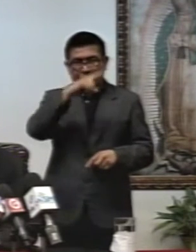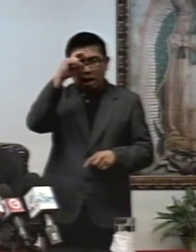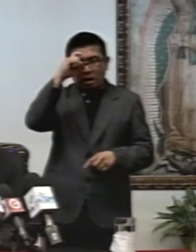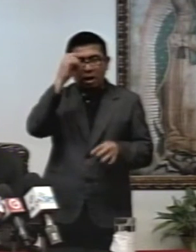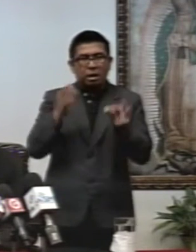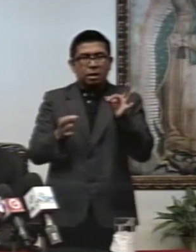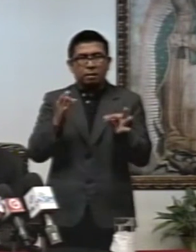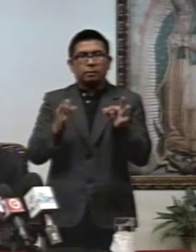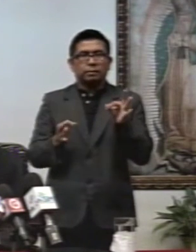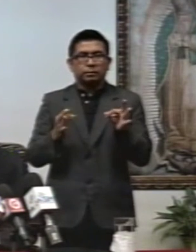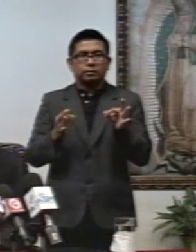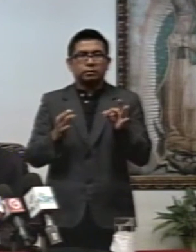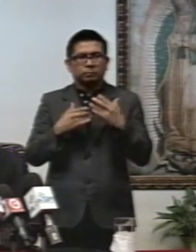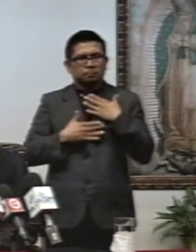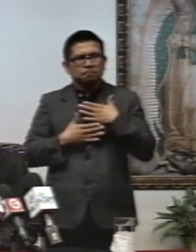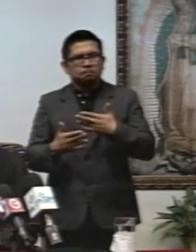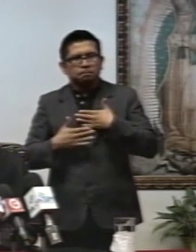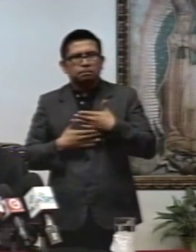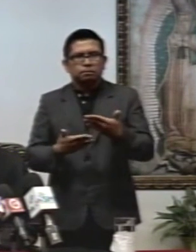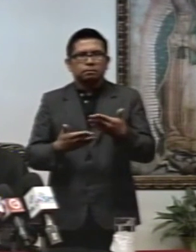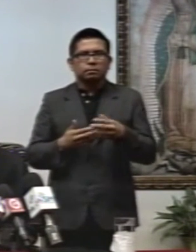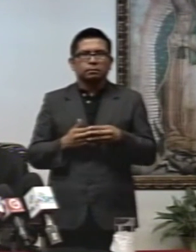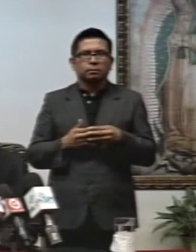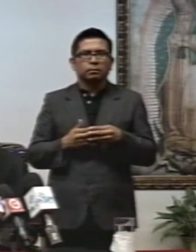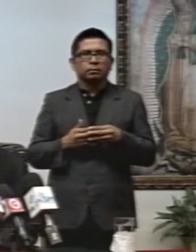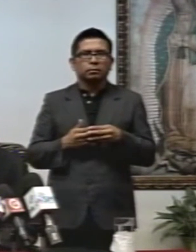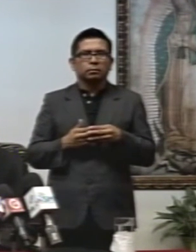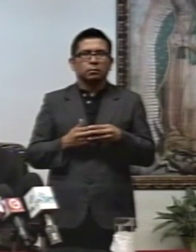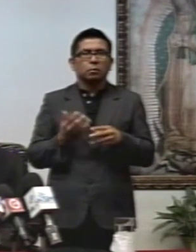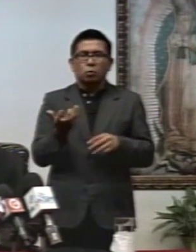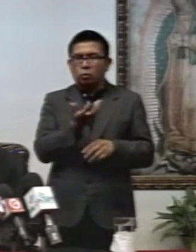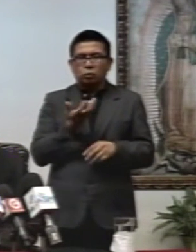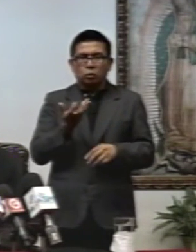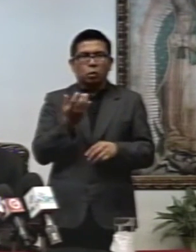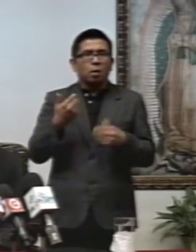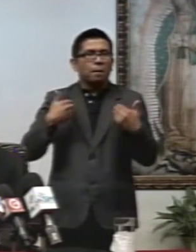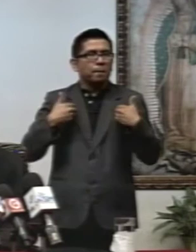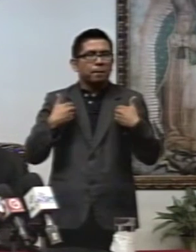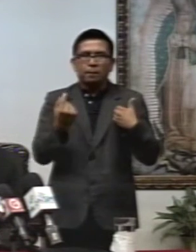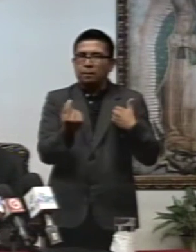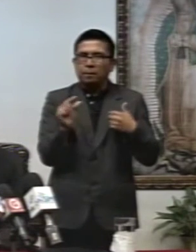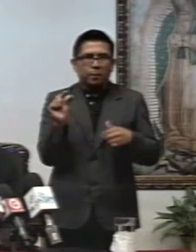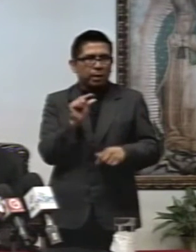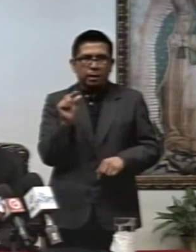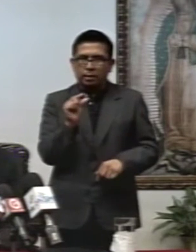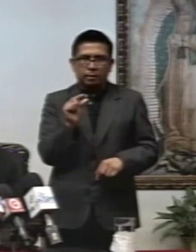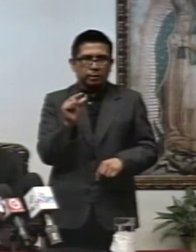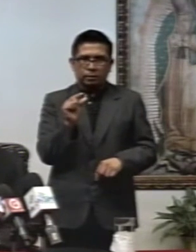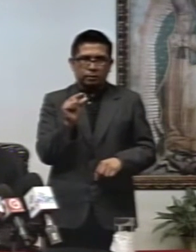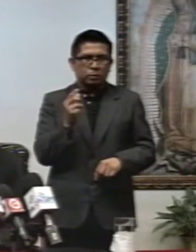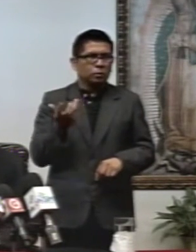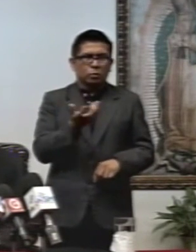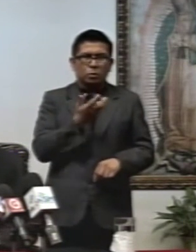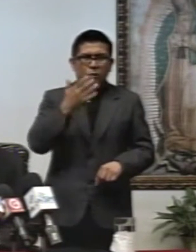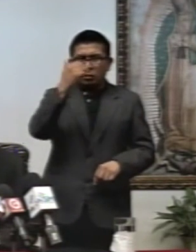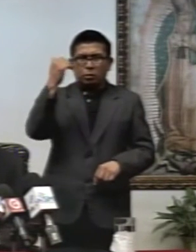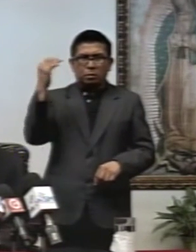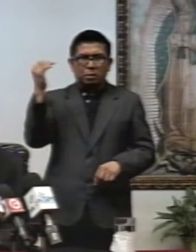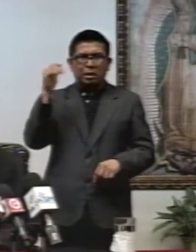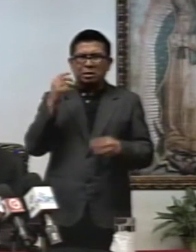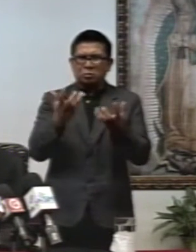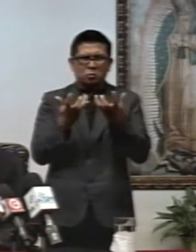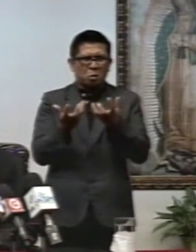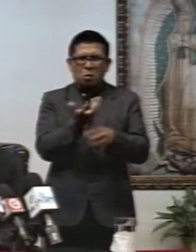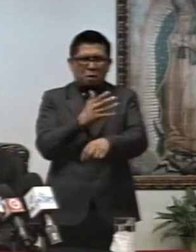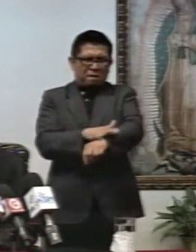justos y bondadosos con los migrantes. La nación entera, como decíamos, es